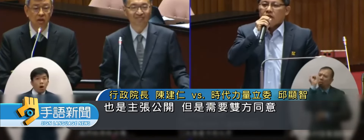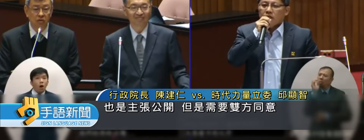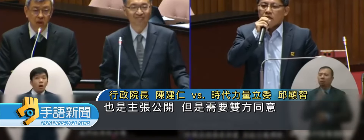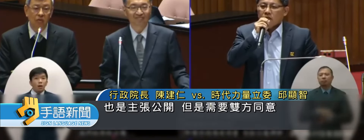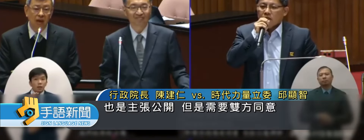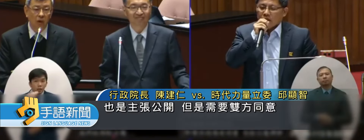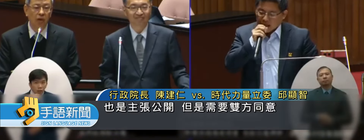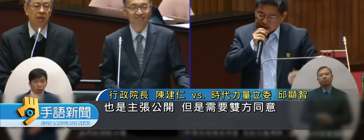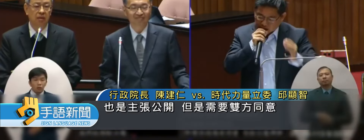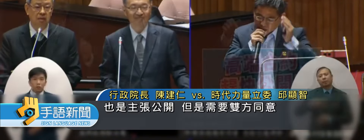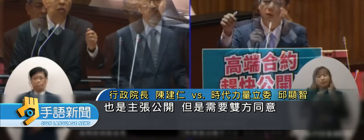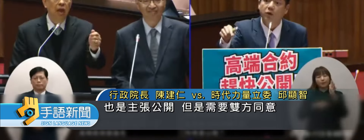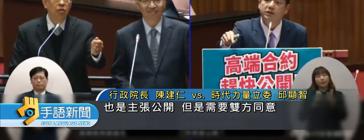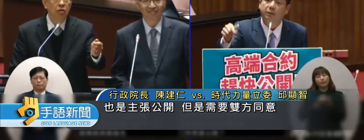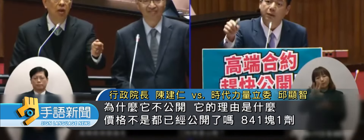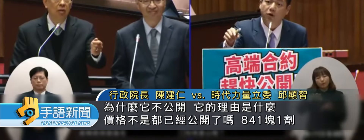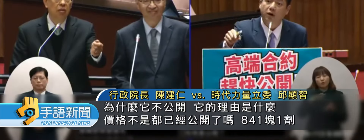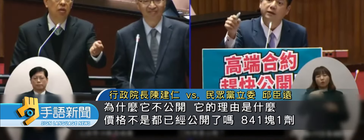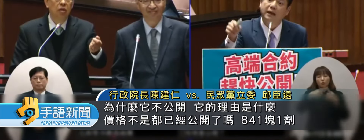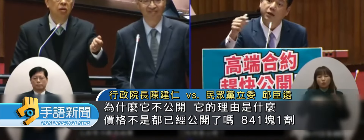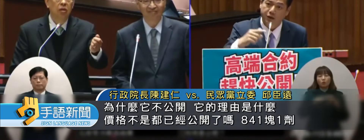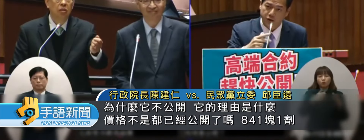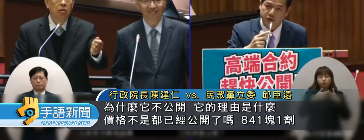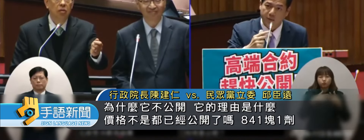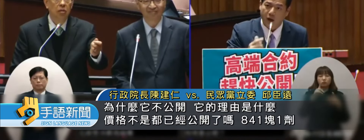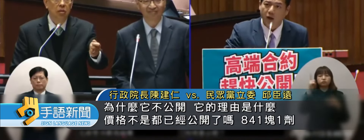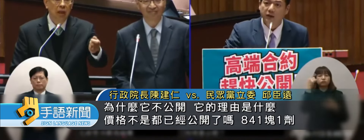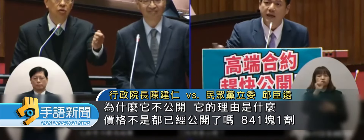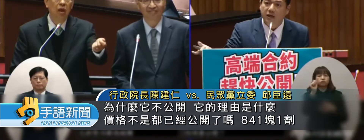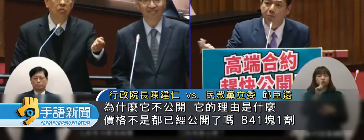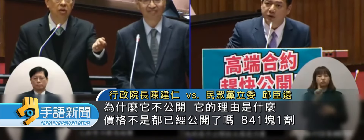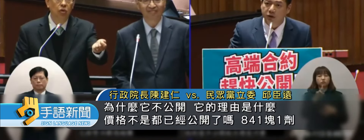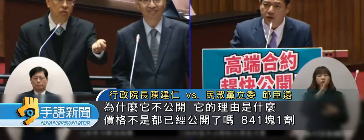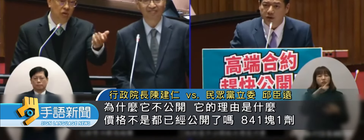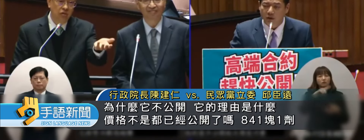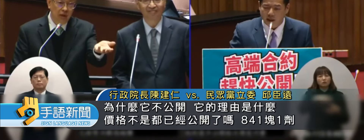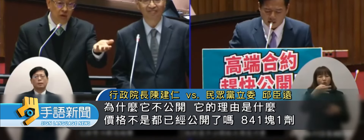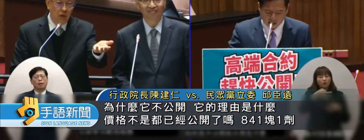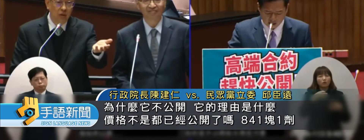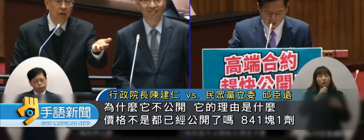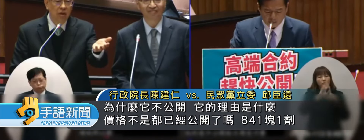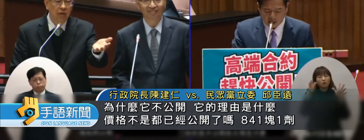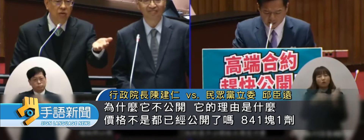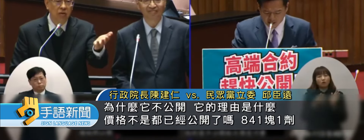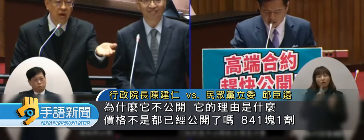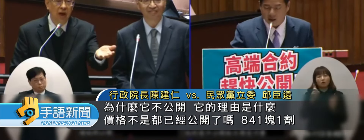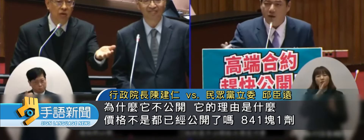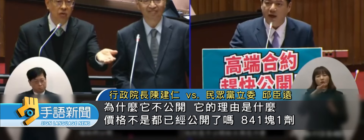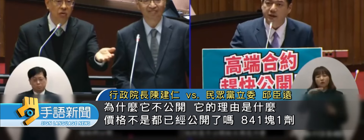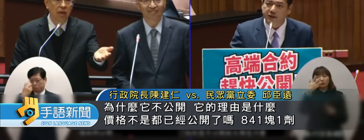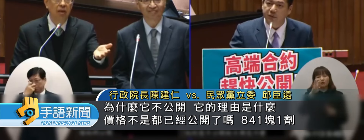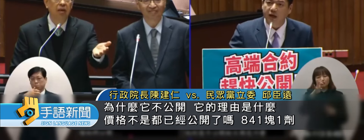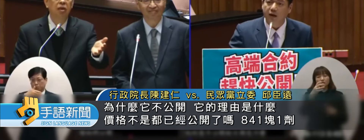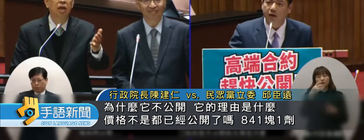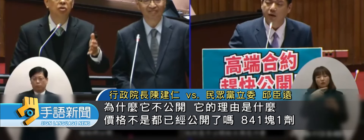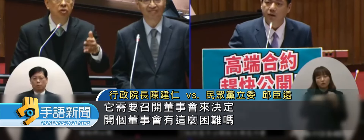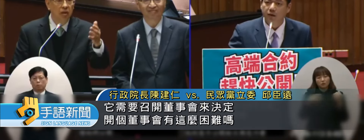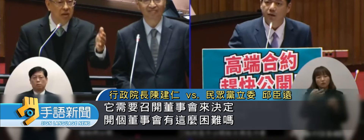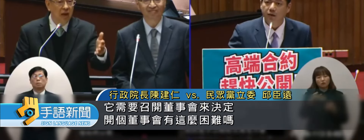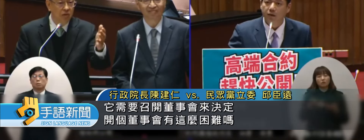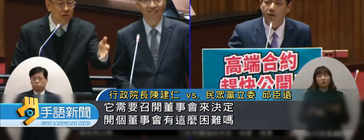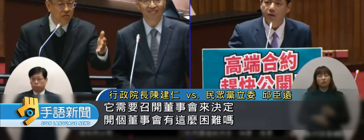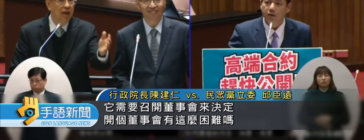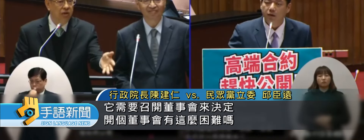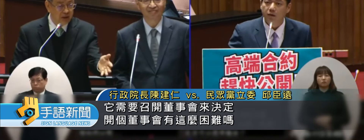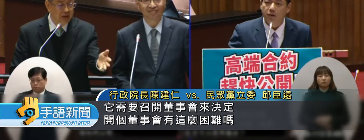但是需要双方同意。 为什么要公开？他的理由是什么？ 他 价格不是都已经公开了吗？840块一剂吗？ 他需